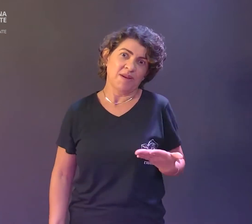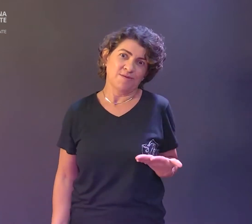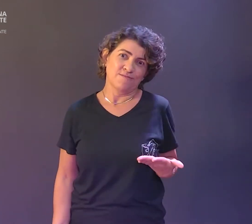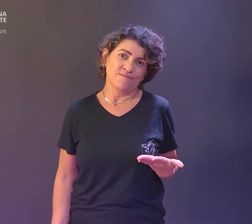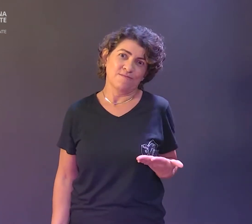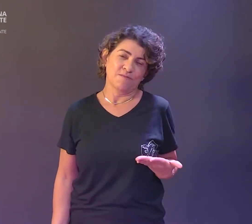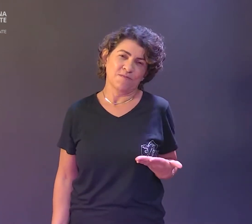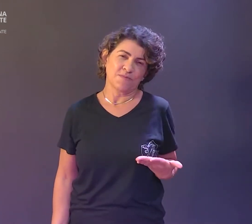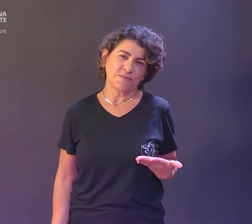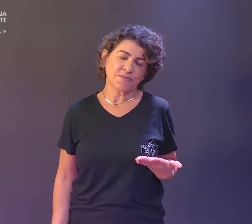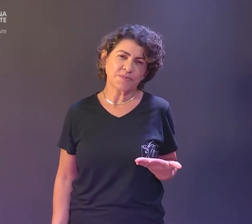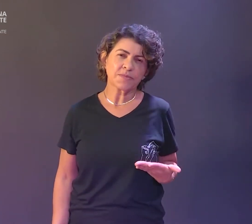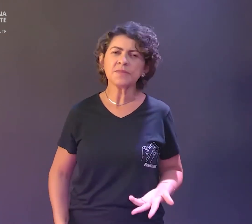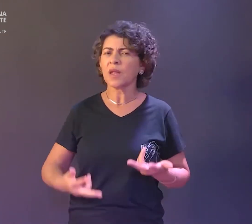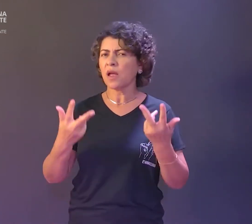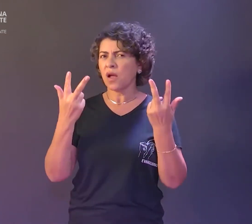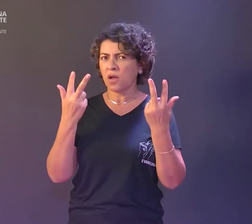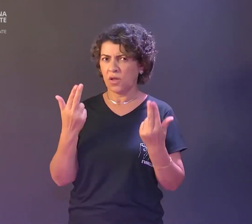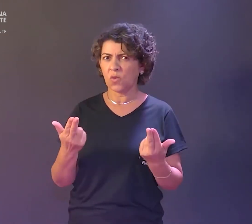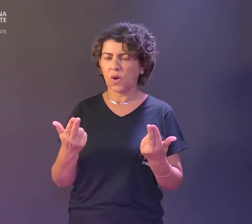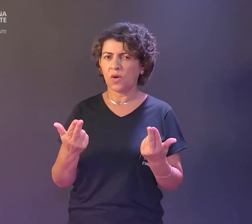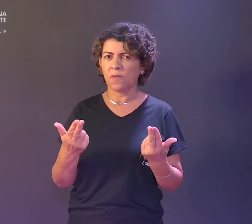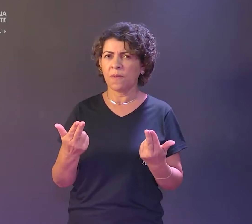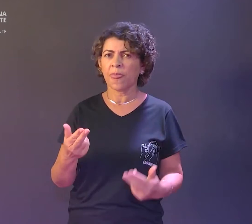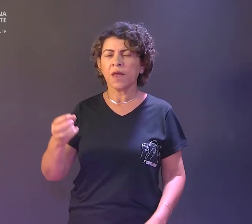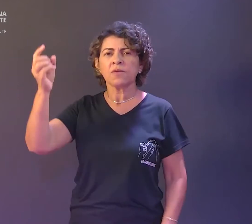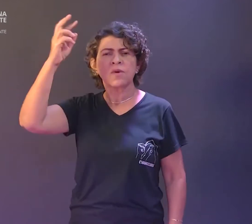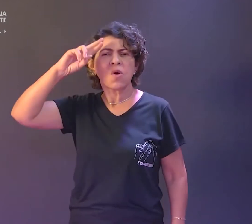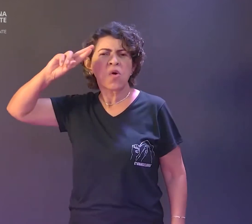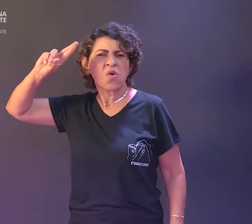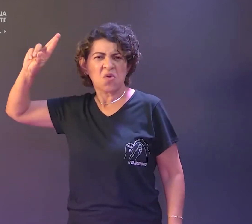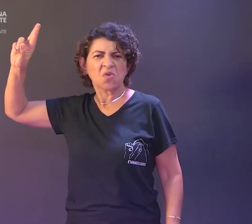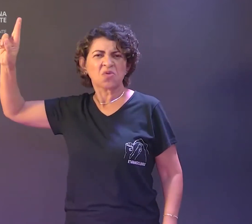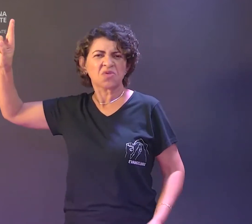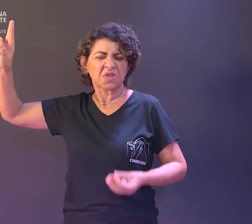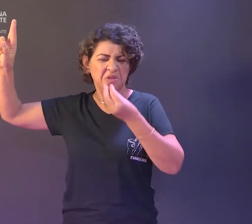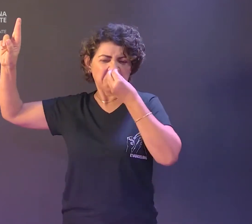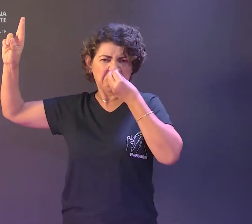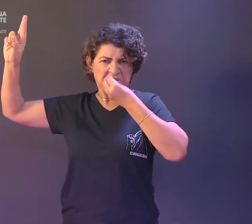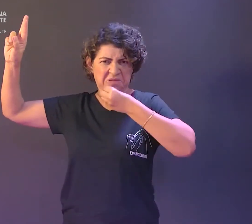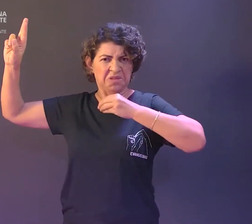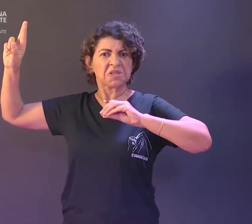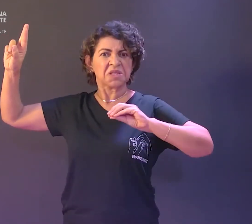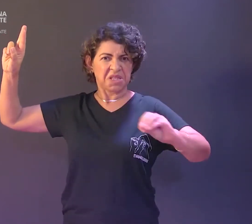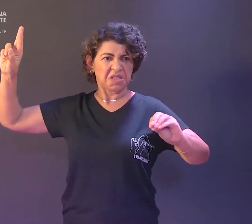Da mesma maneira que o Senhor abomina aqueles que fazem imagens de esculturas,